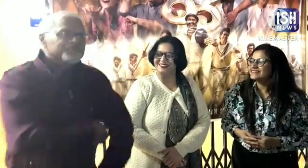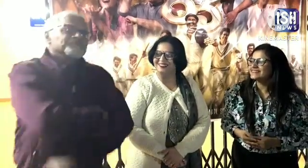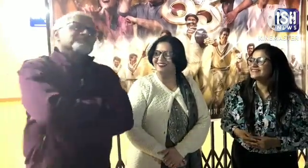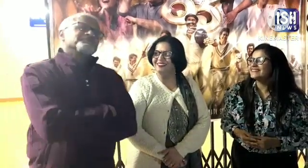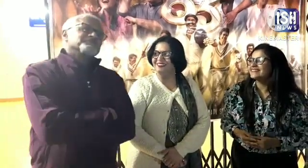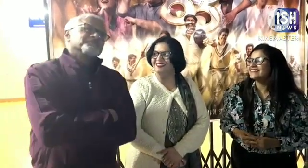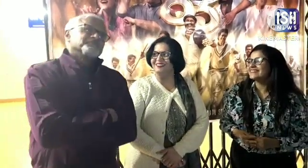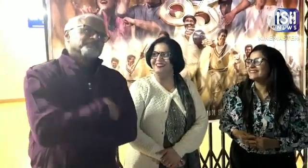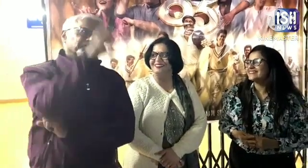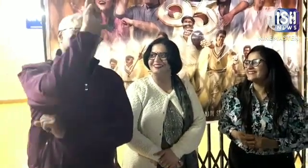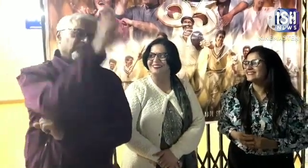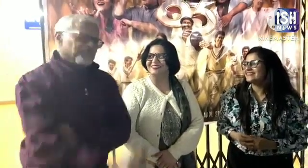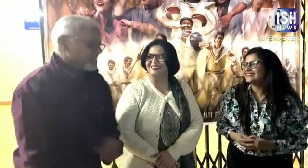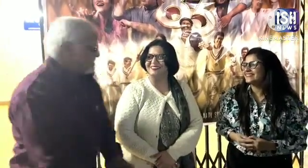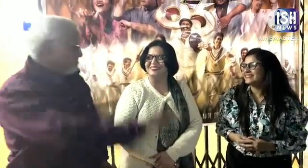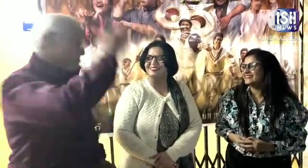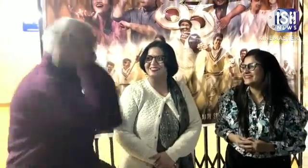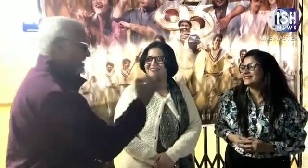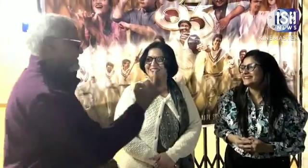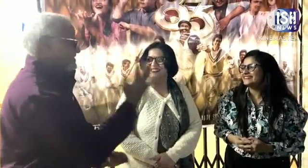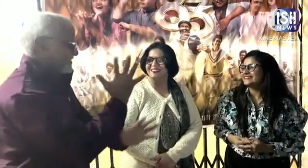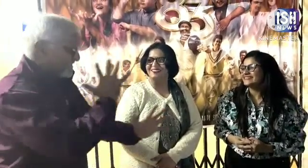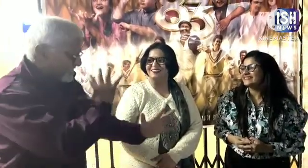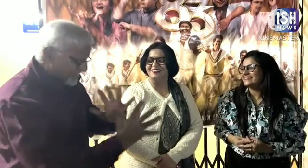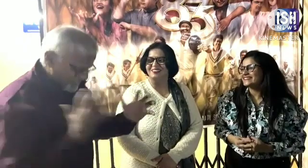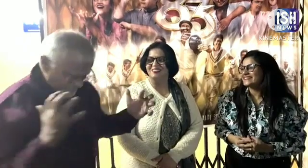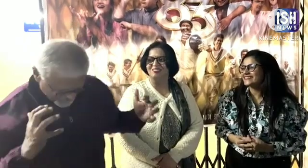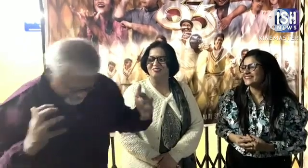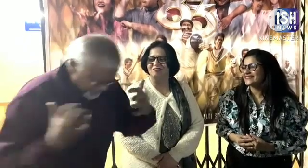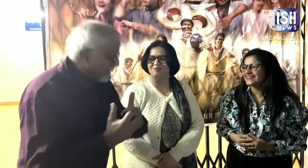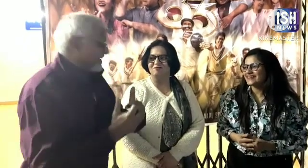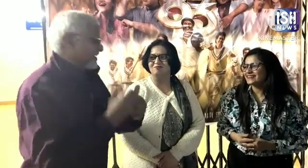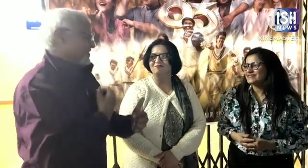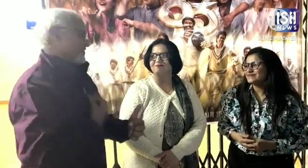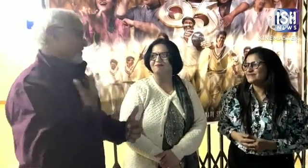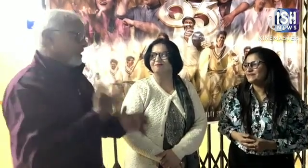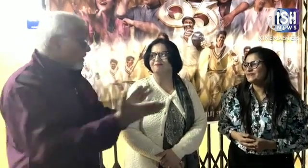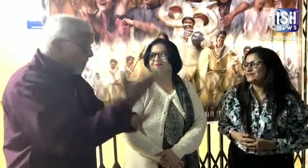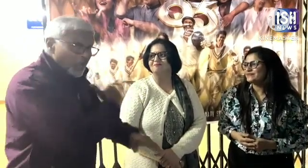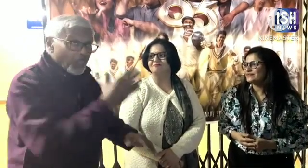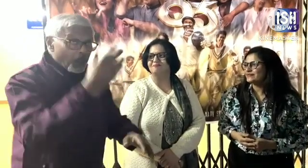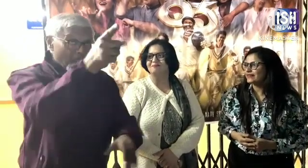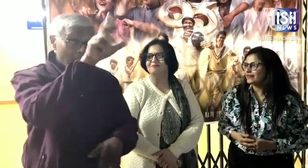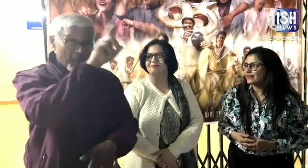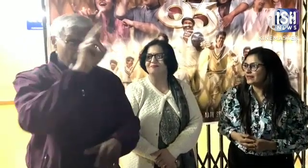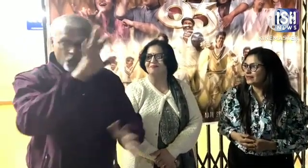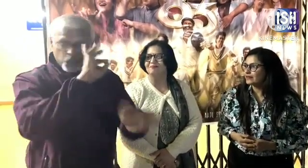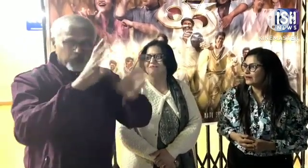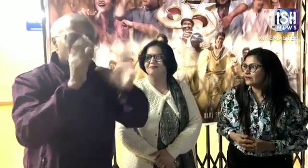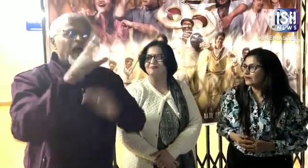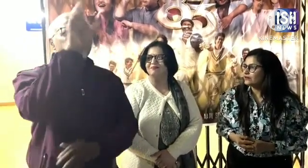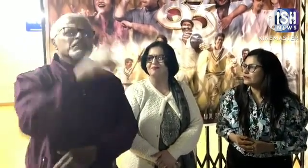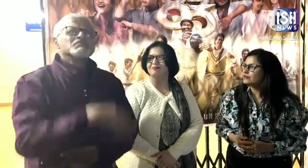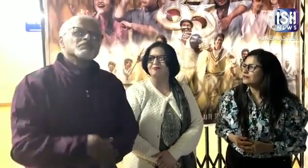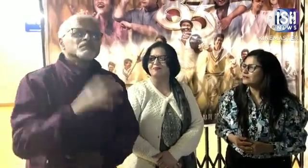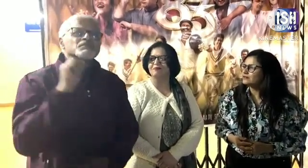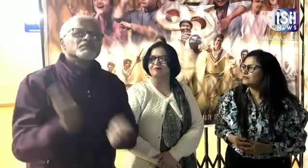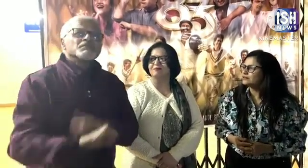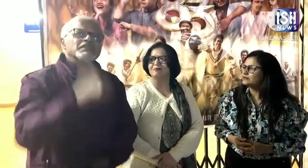लगे। ये शानदार था। संकेत सही तालमेल में थे। मुझे बहुत अच्छा लगा। पहले संकेतों के बिना मुझे कोई उत्साह